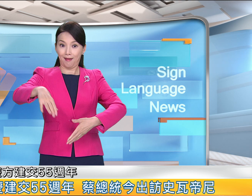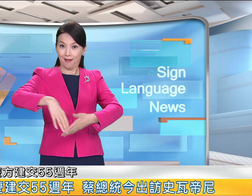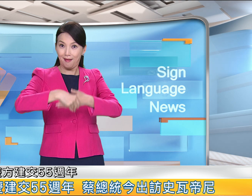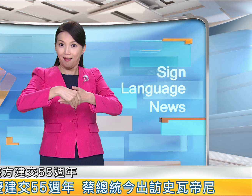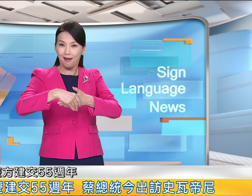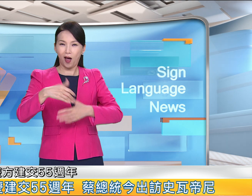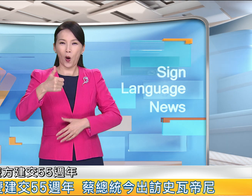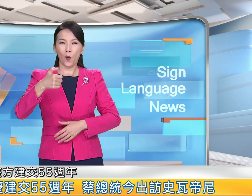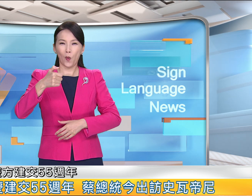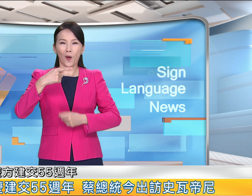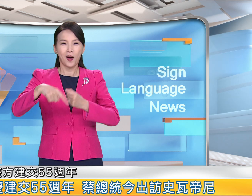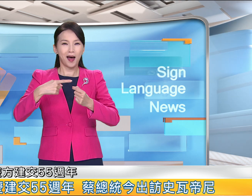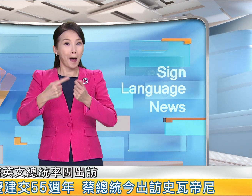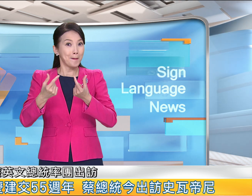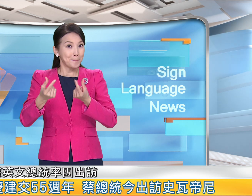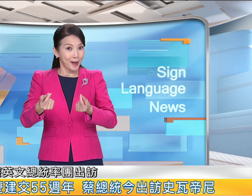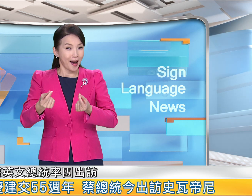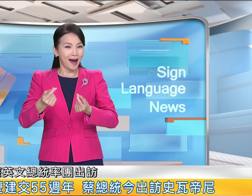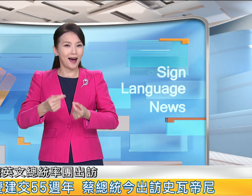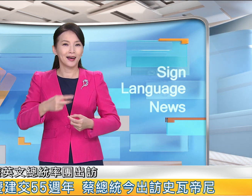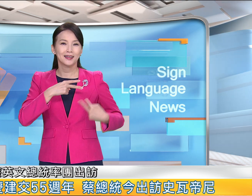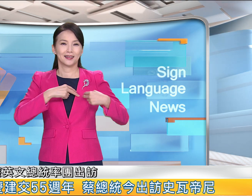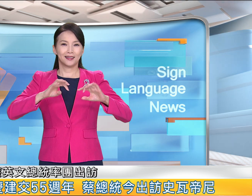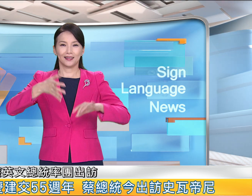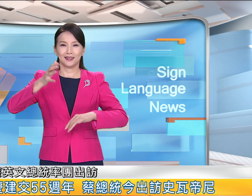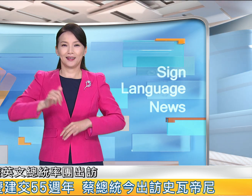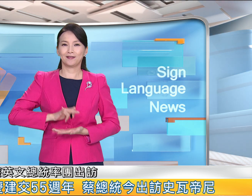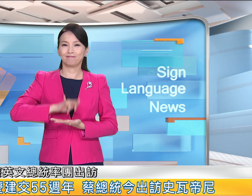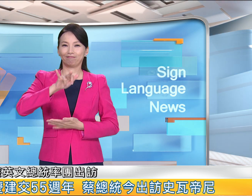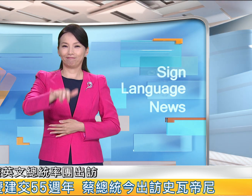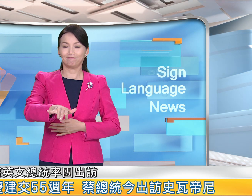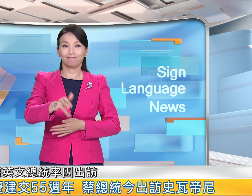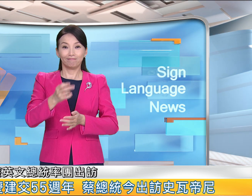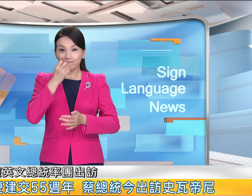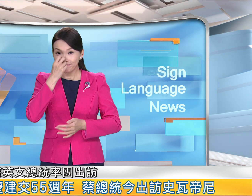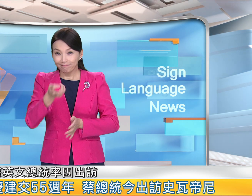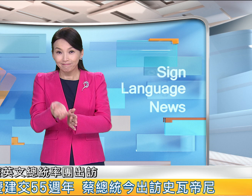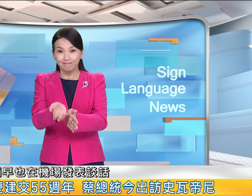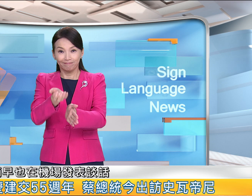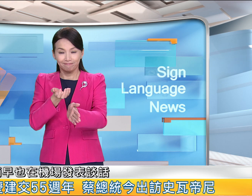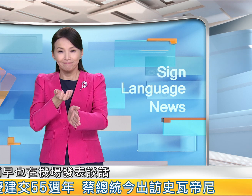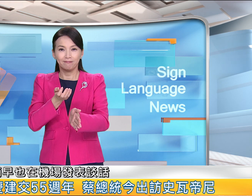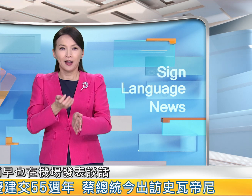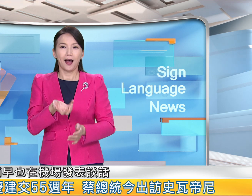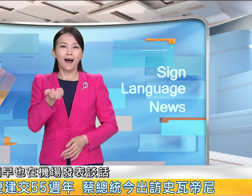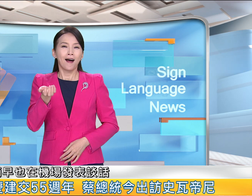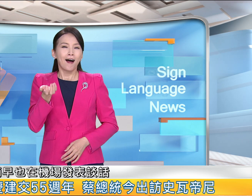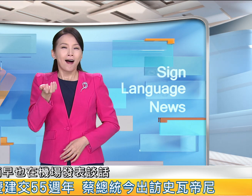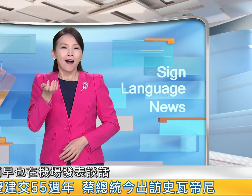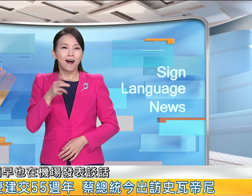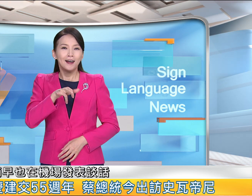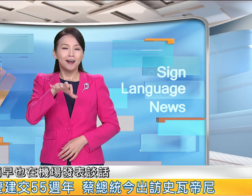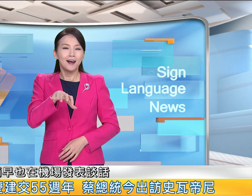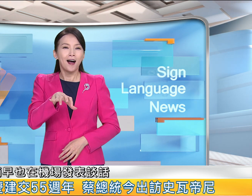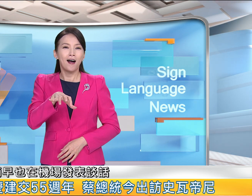英文总统率团出访，稍早也在机场发表谈话。新闻最后带您一起去看